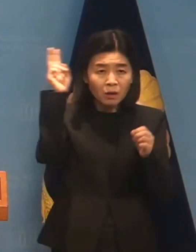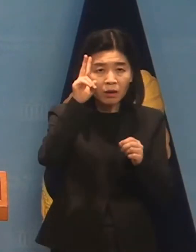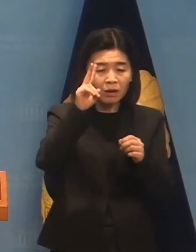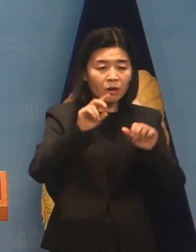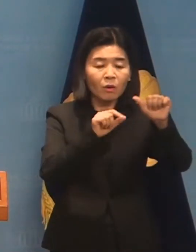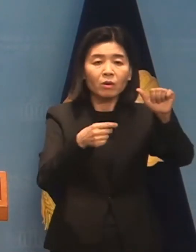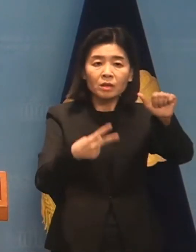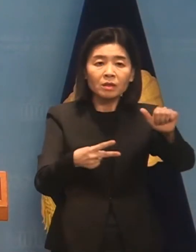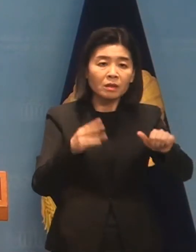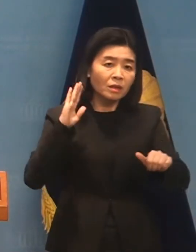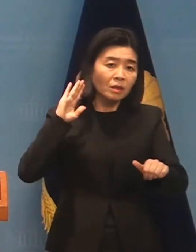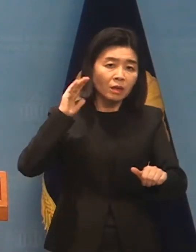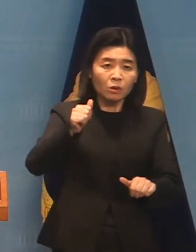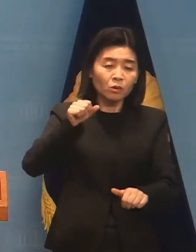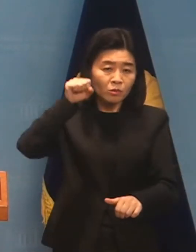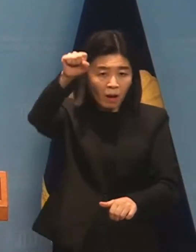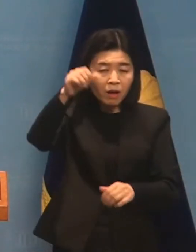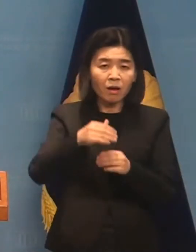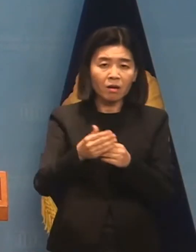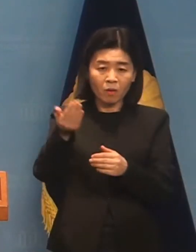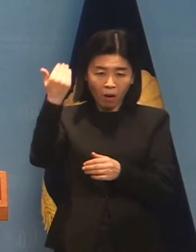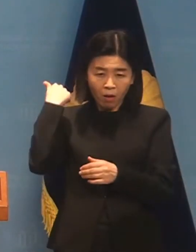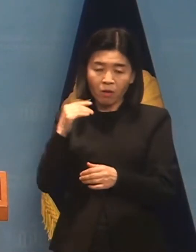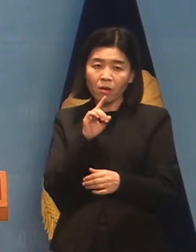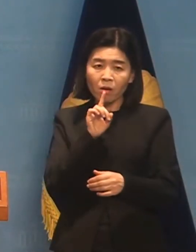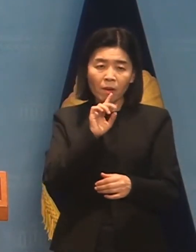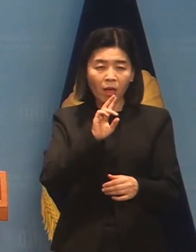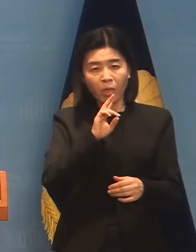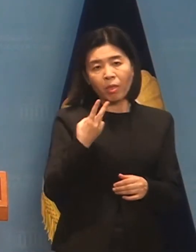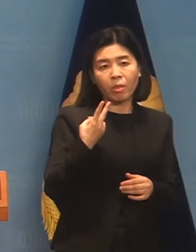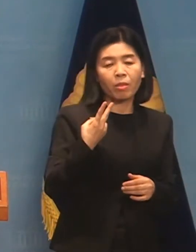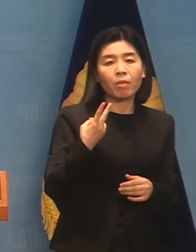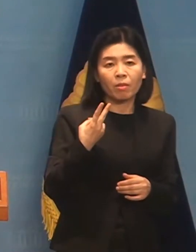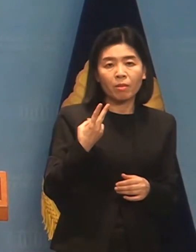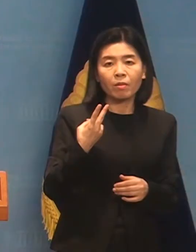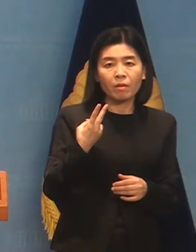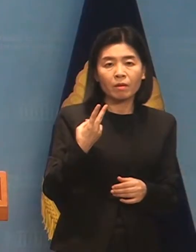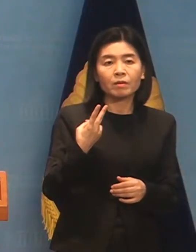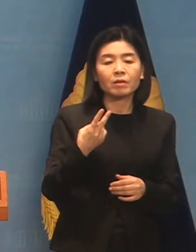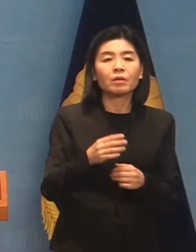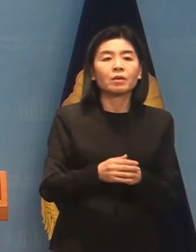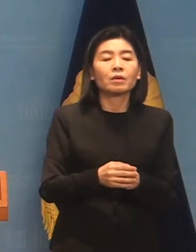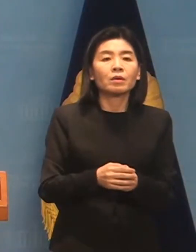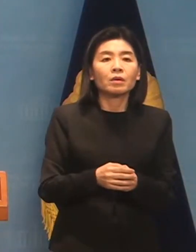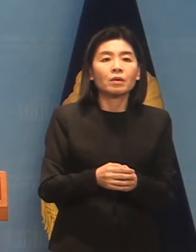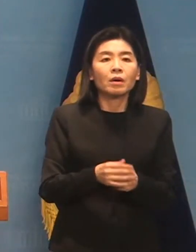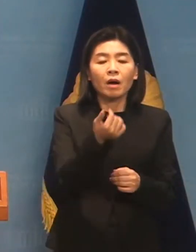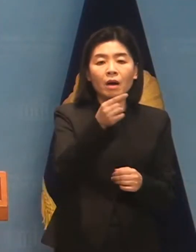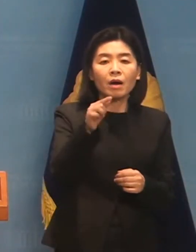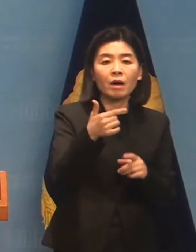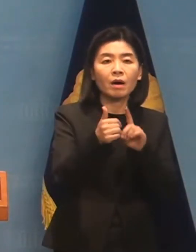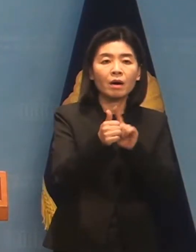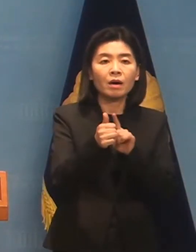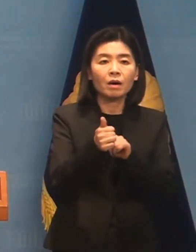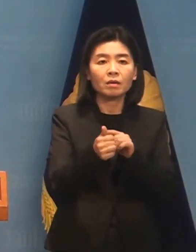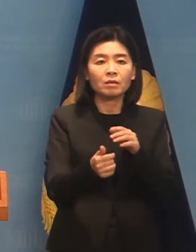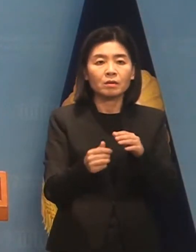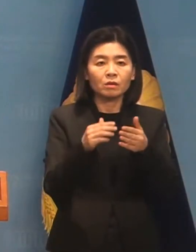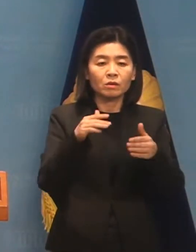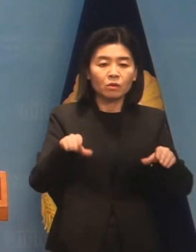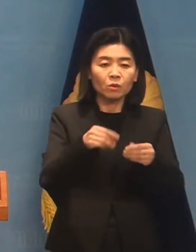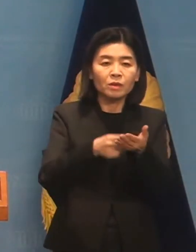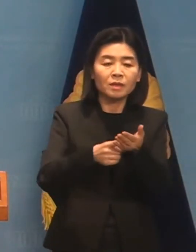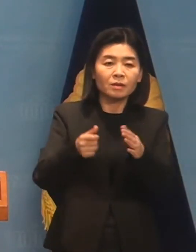출마를 강행하며 과거 자신의 말을 완전히 뒤집었습니다. 한덕수 총리는 재임 기간 내내